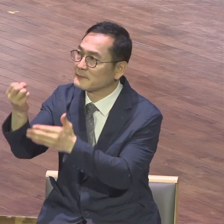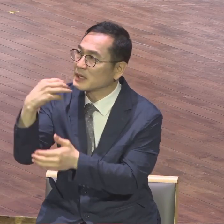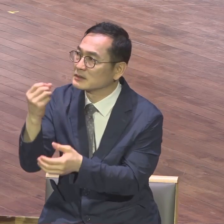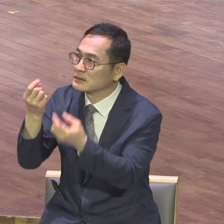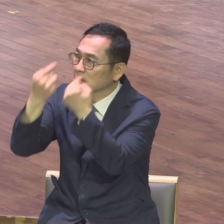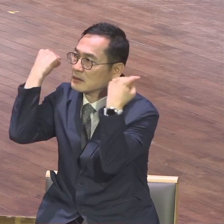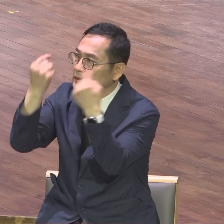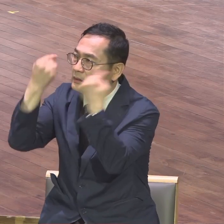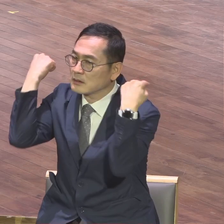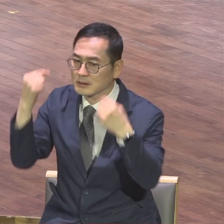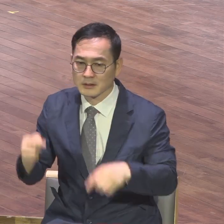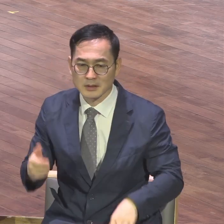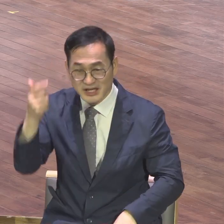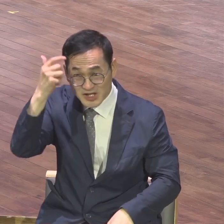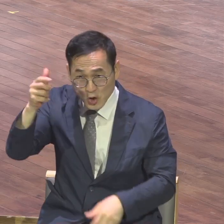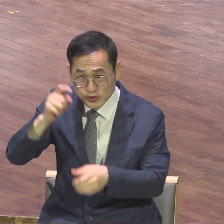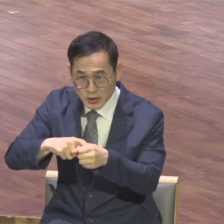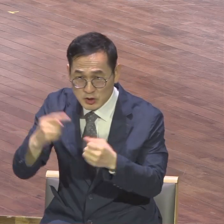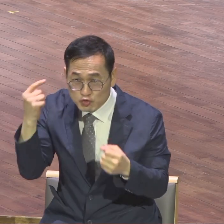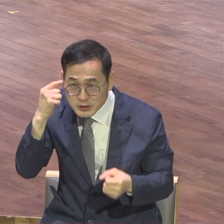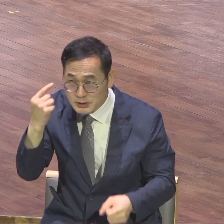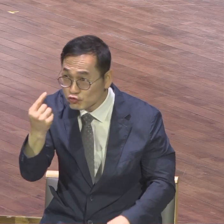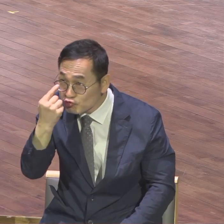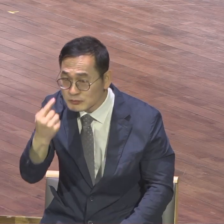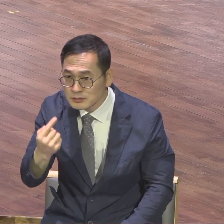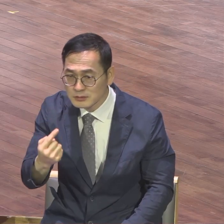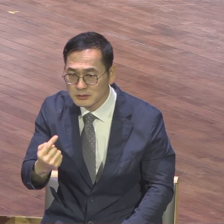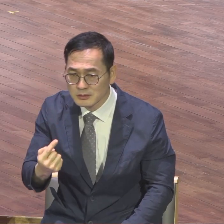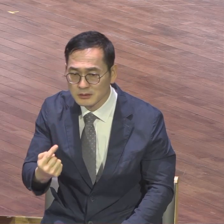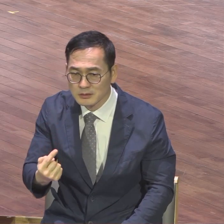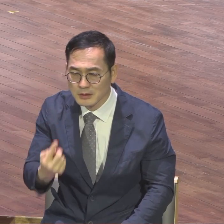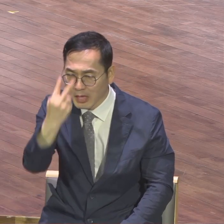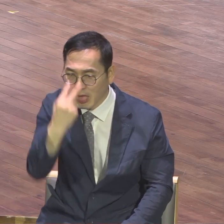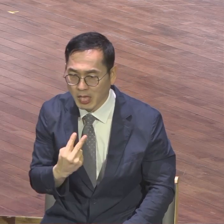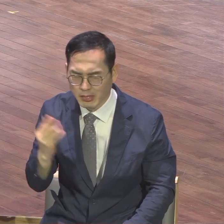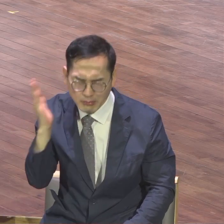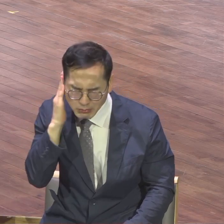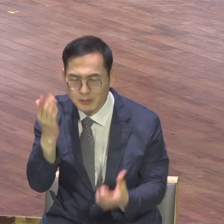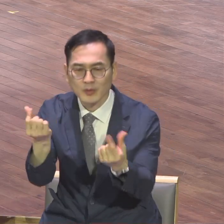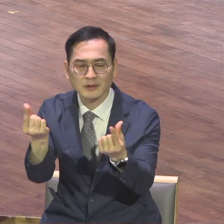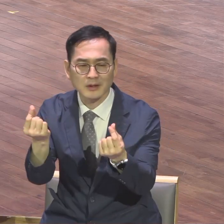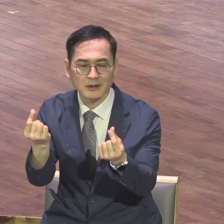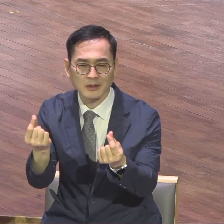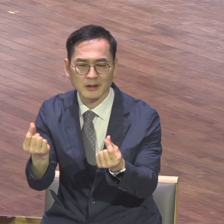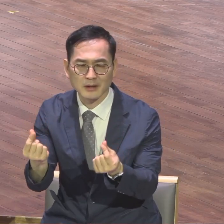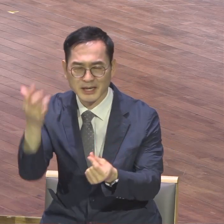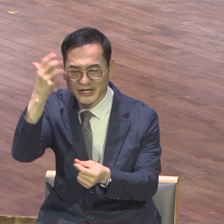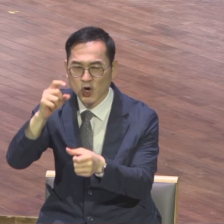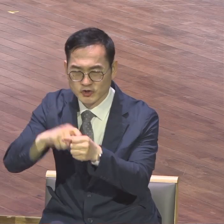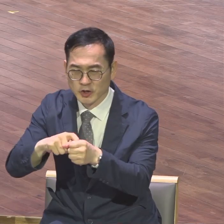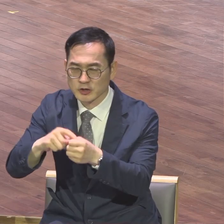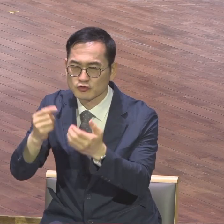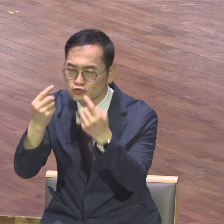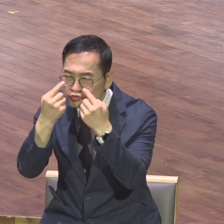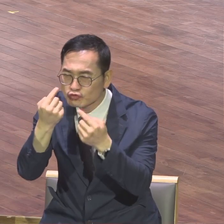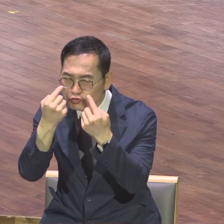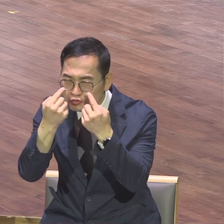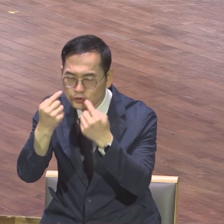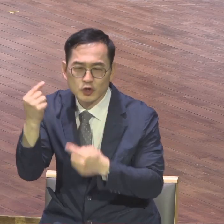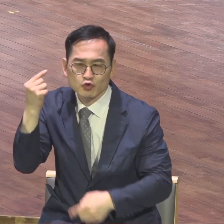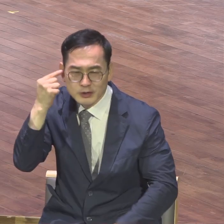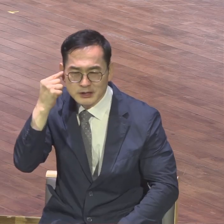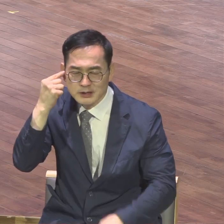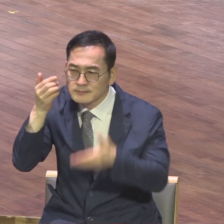못하고 귀가 있는데 영적인 말을 못 알아들어. 그렇게 영적인 세계, 영적인 눈, 영적인